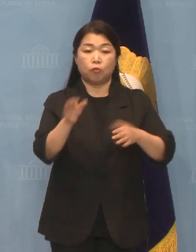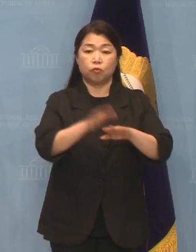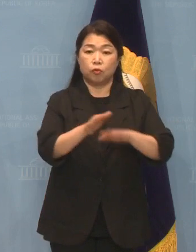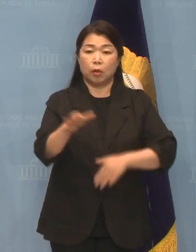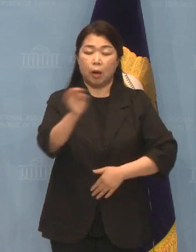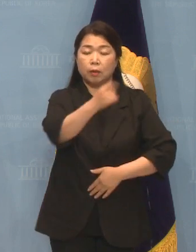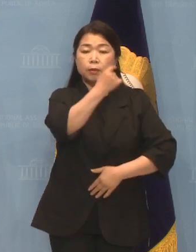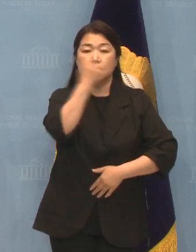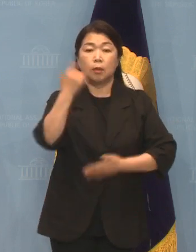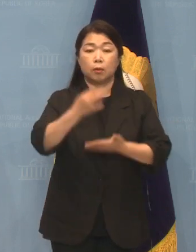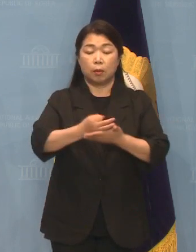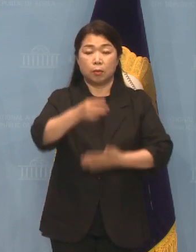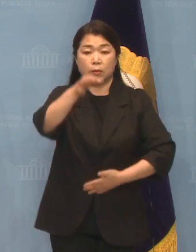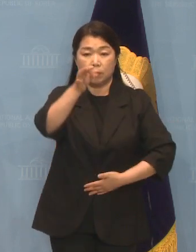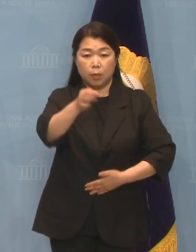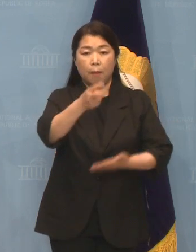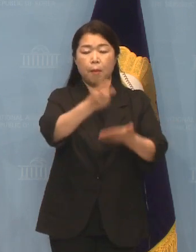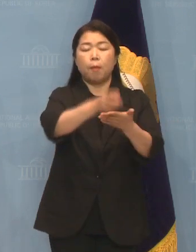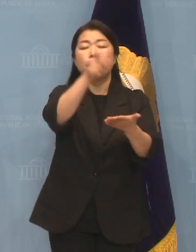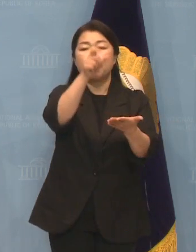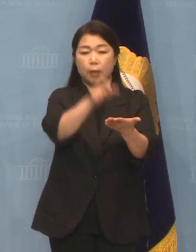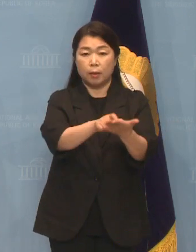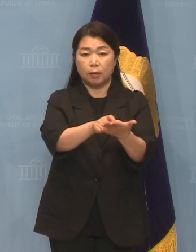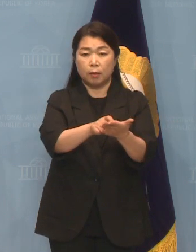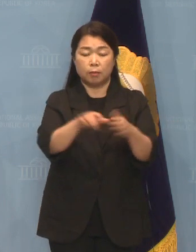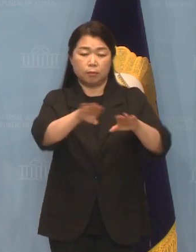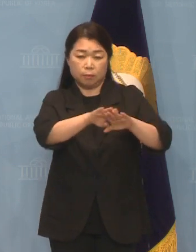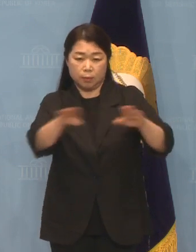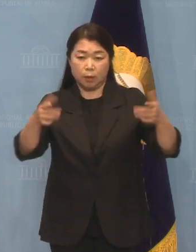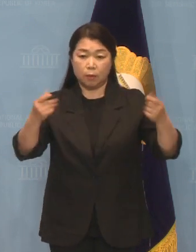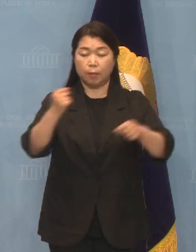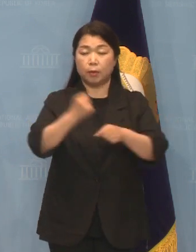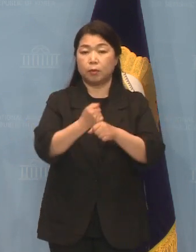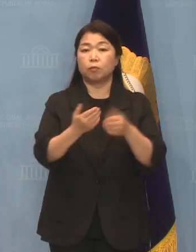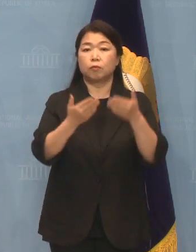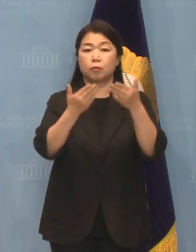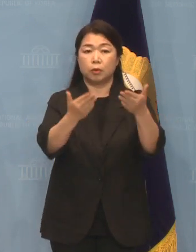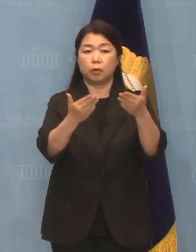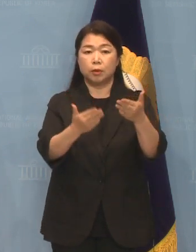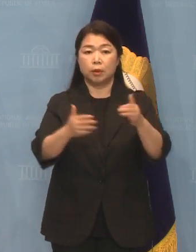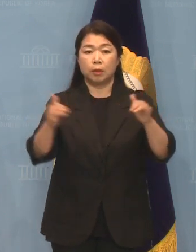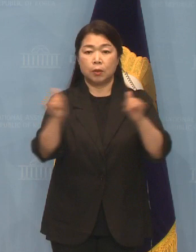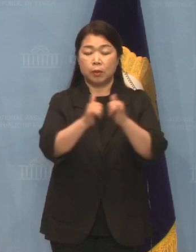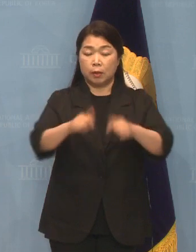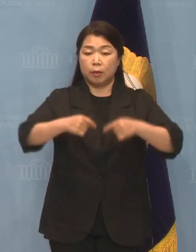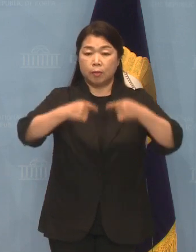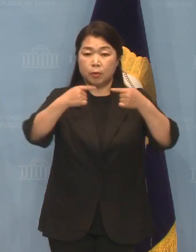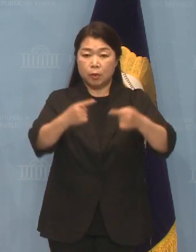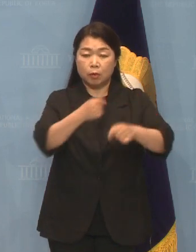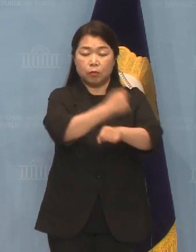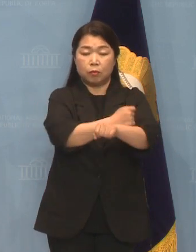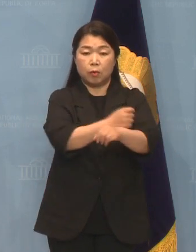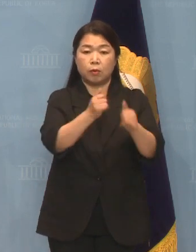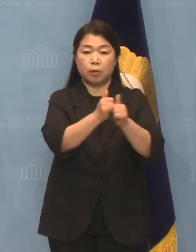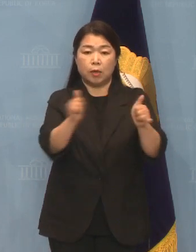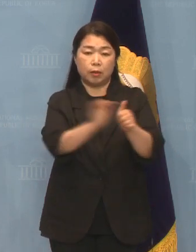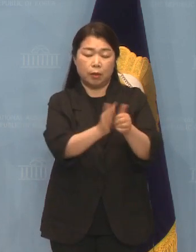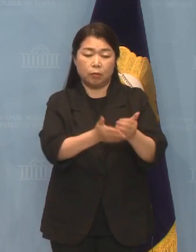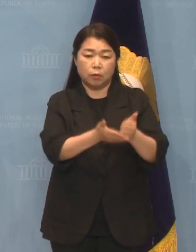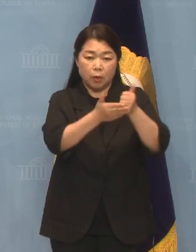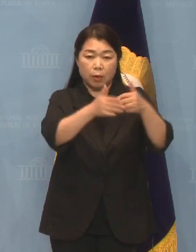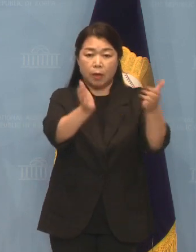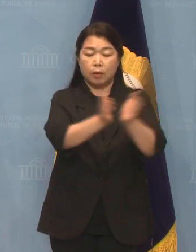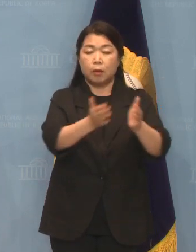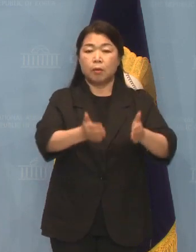지급 금액을 법률에 규정하여 형평성을 제고하는 참전 유공자 예우 및 단체 설립에